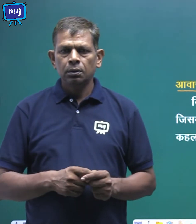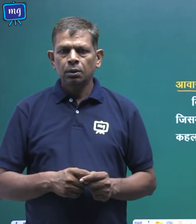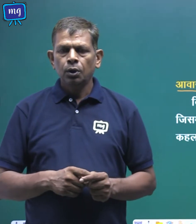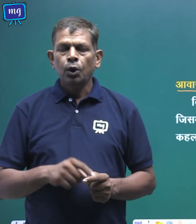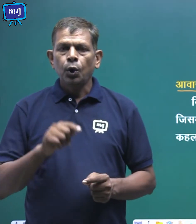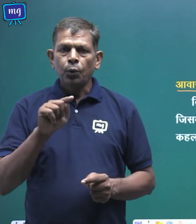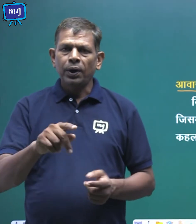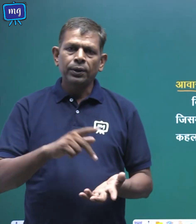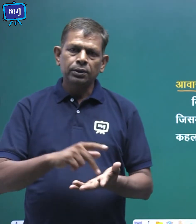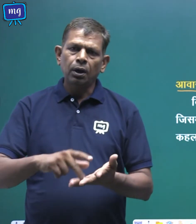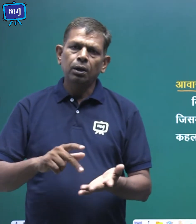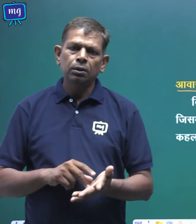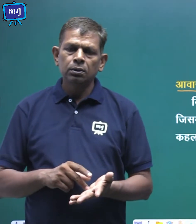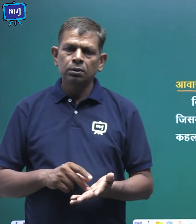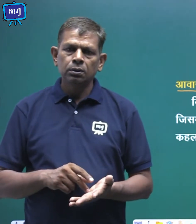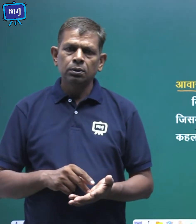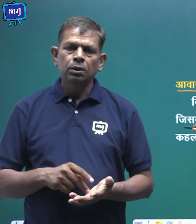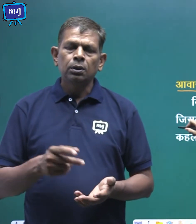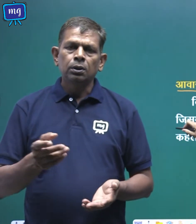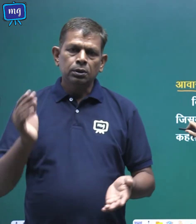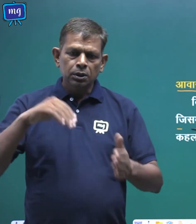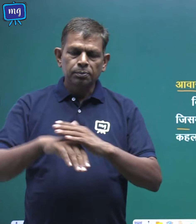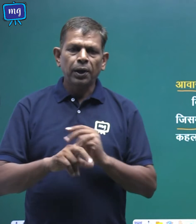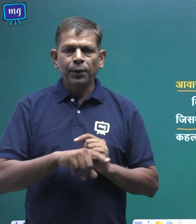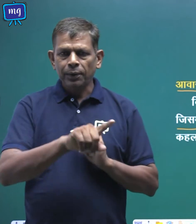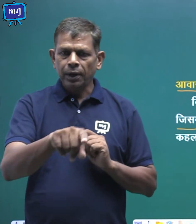वह स्थान जिसमें वह